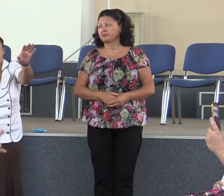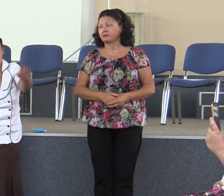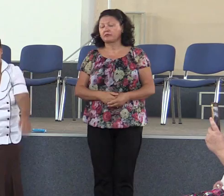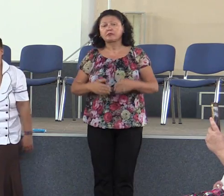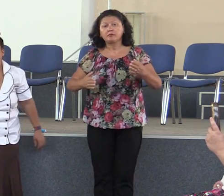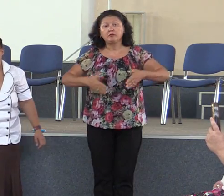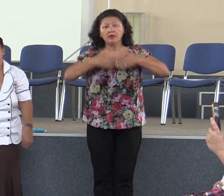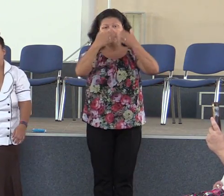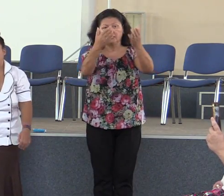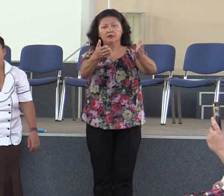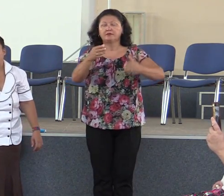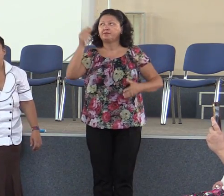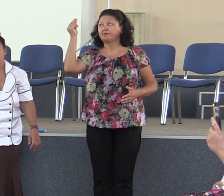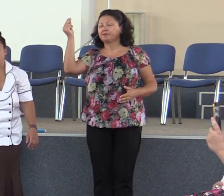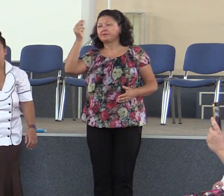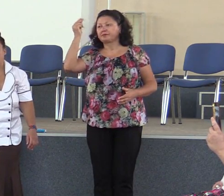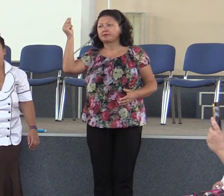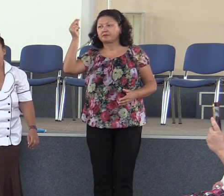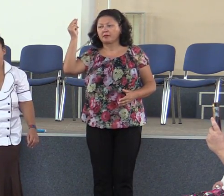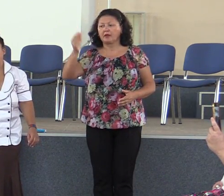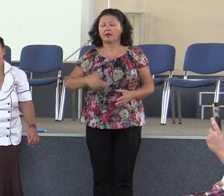Să-i o dai lui.